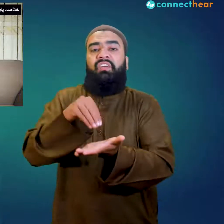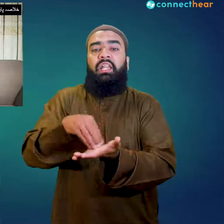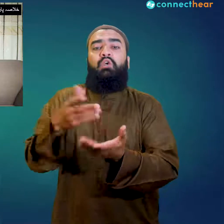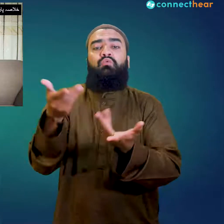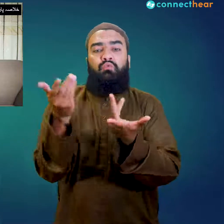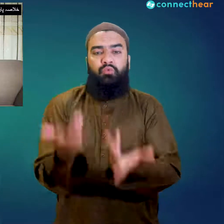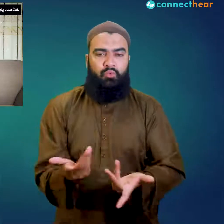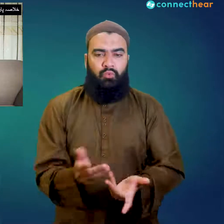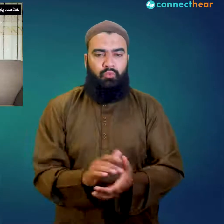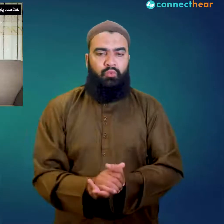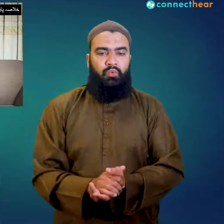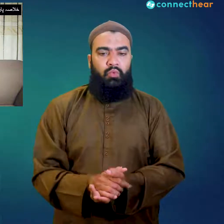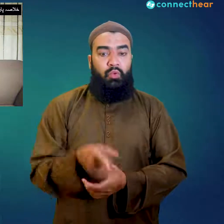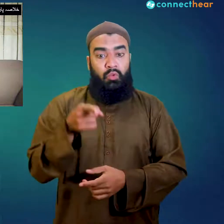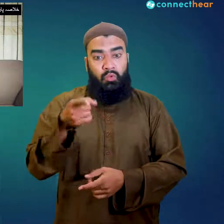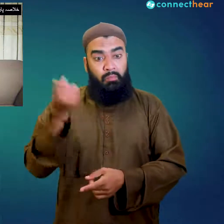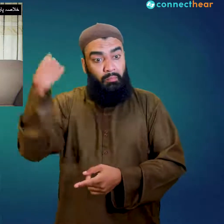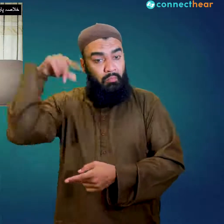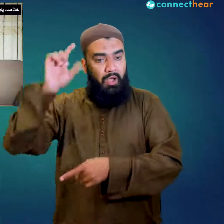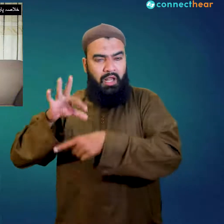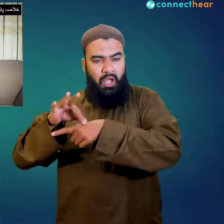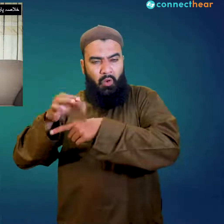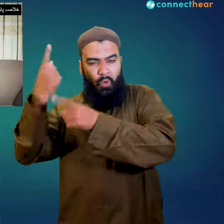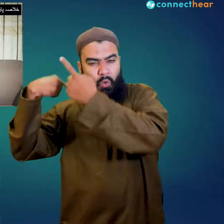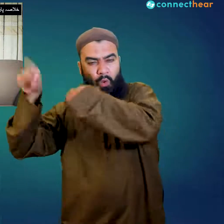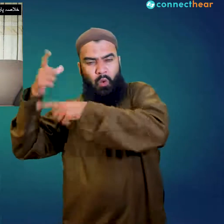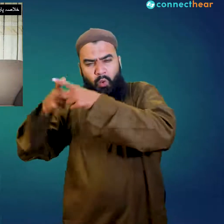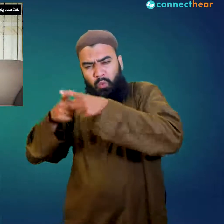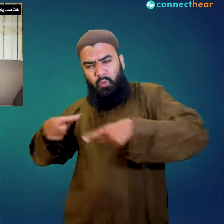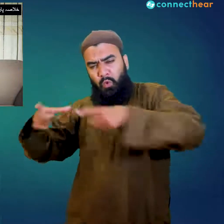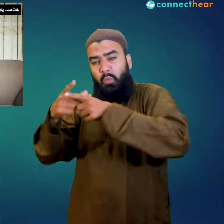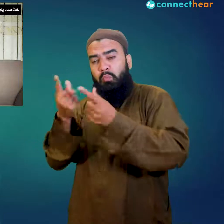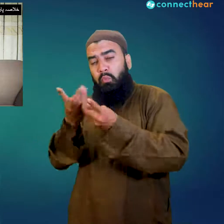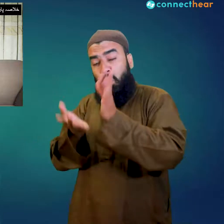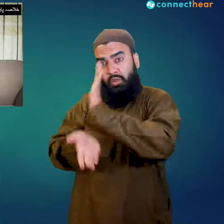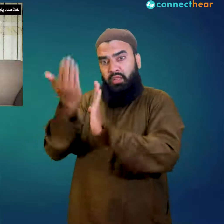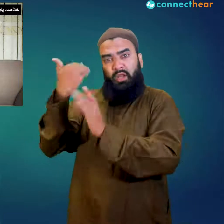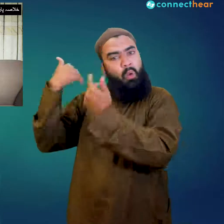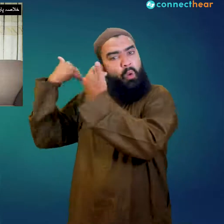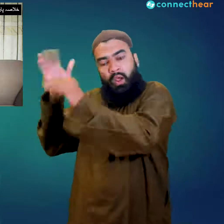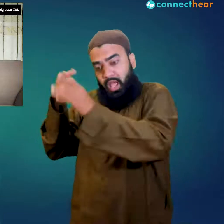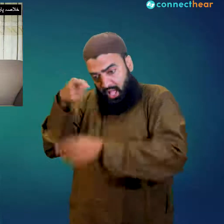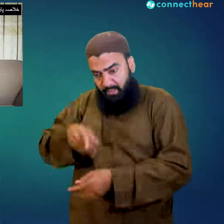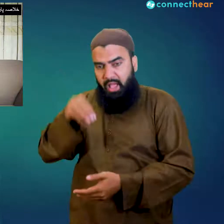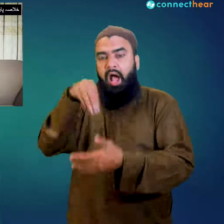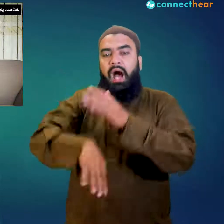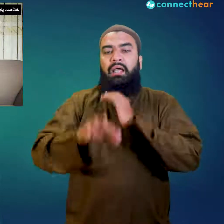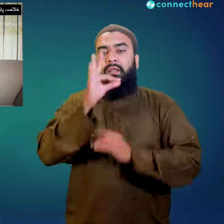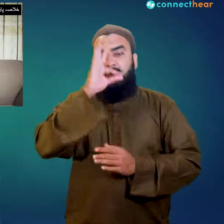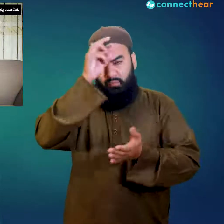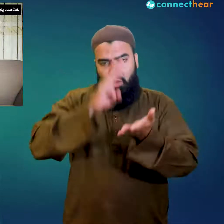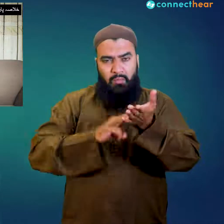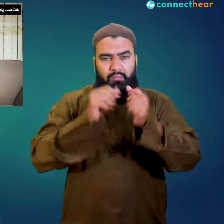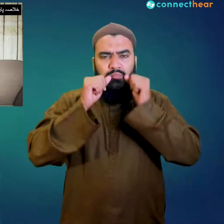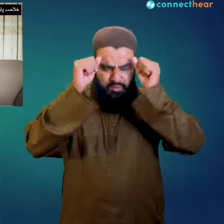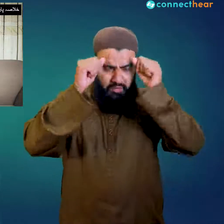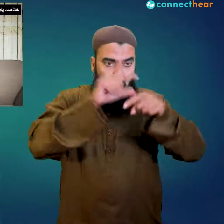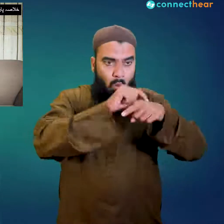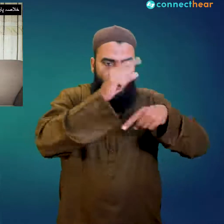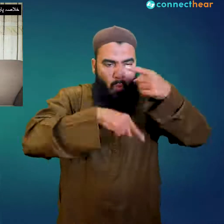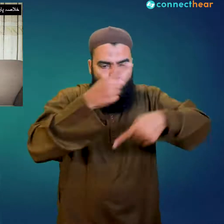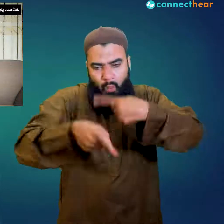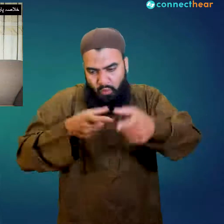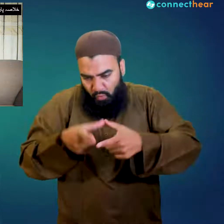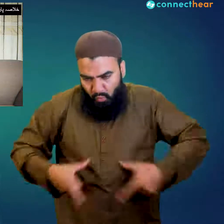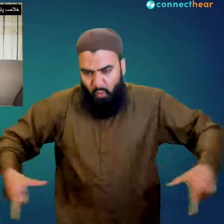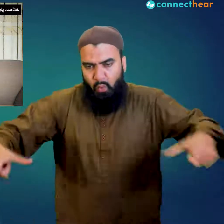ہونا، امت وسط، امت عادل ہونا اس آیت میں فرمایا گیا ہے۔ اس امت